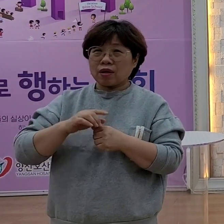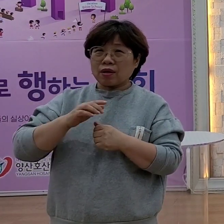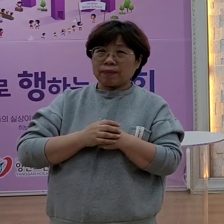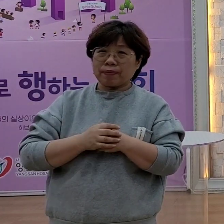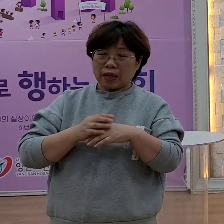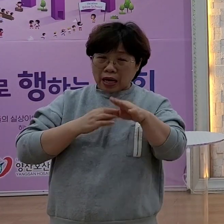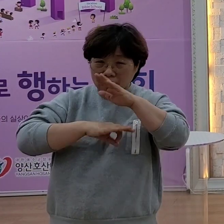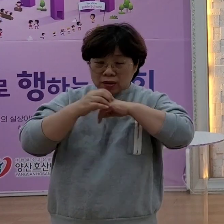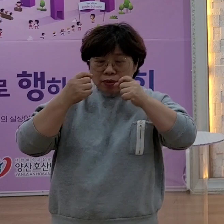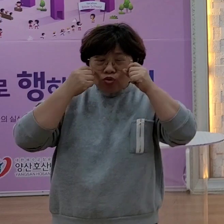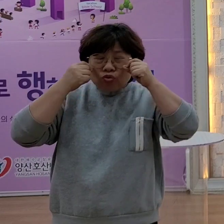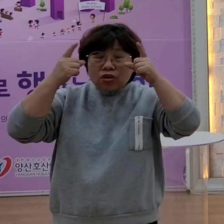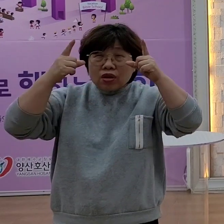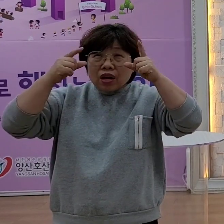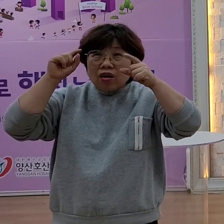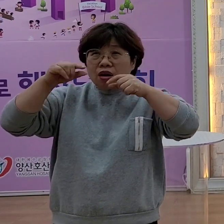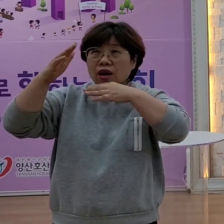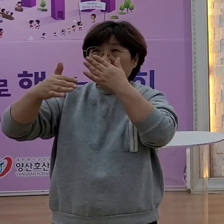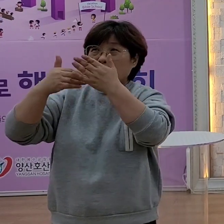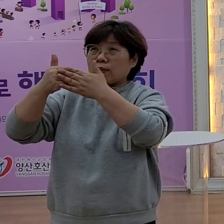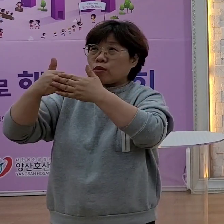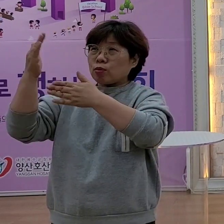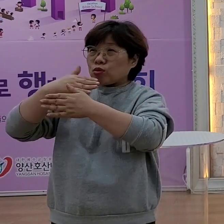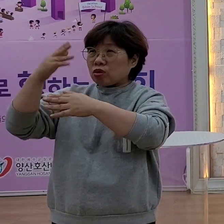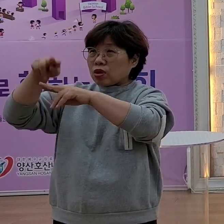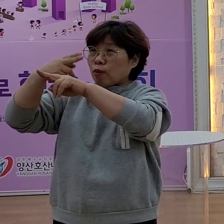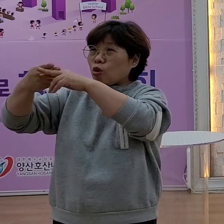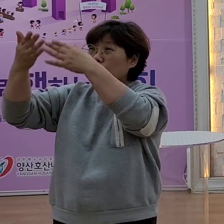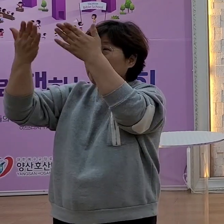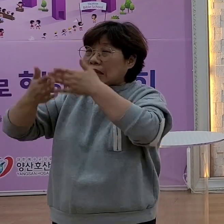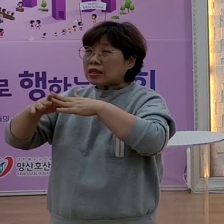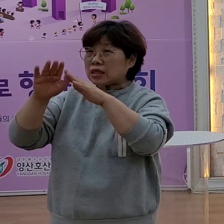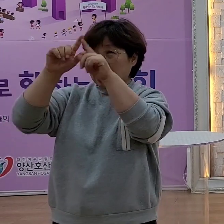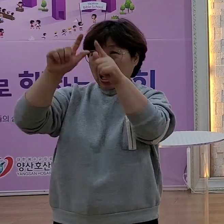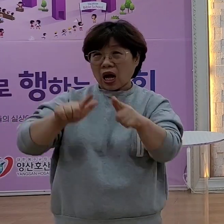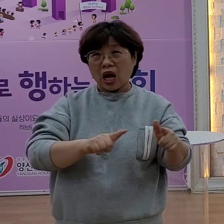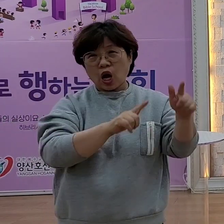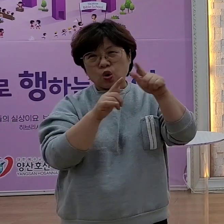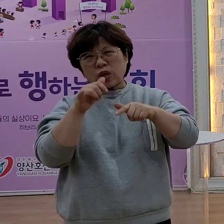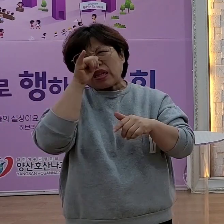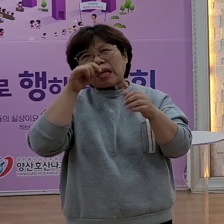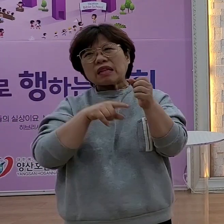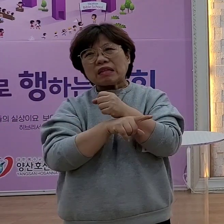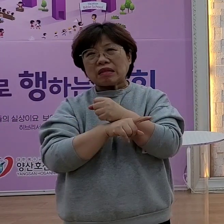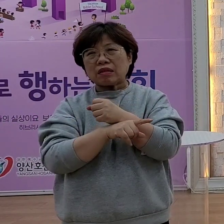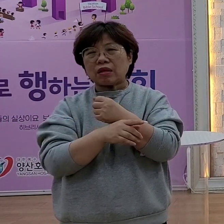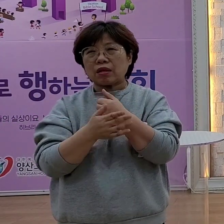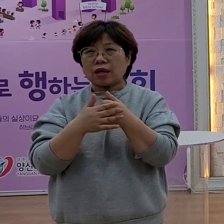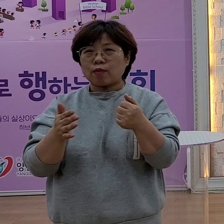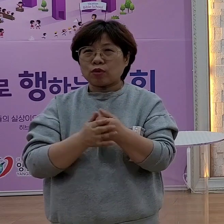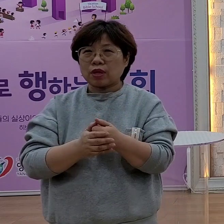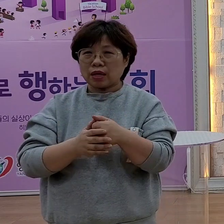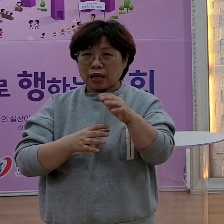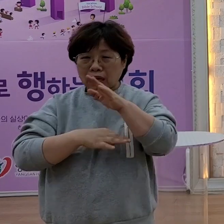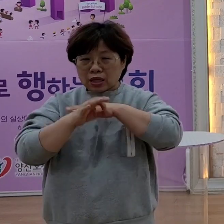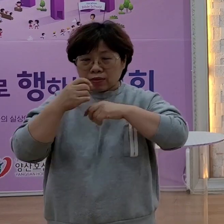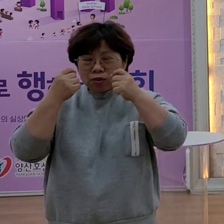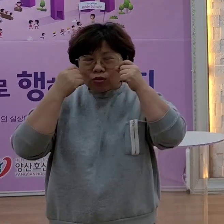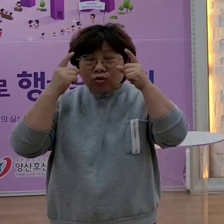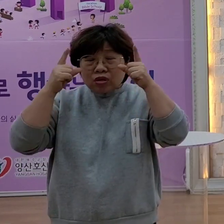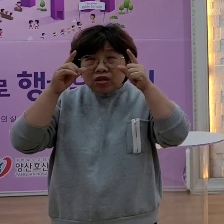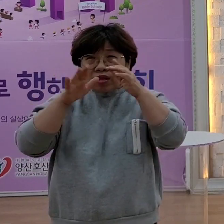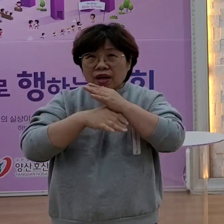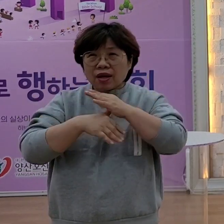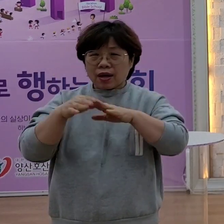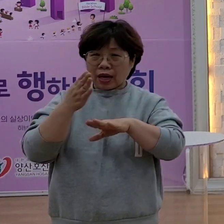자체가 생명을 주신 것이고, 이 하루를 받은 거예요. 얼마나 감사합니까? 그래서 이 아침에 눈을 뜨게 되면 이 감사와 함께